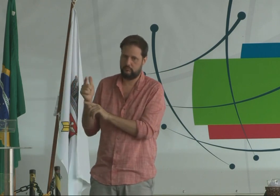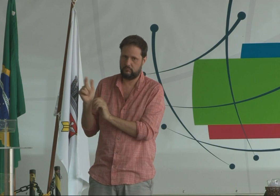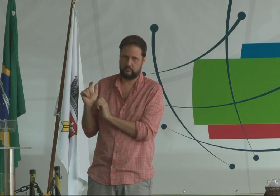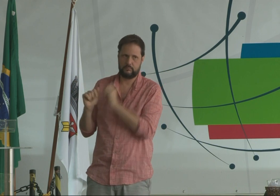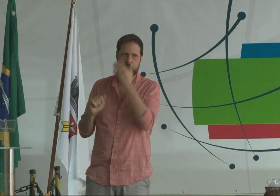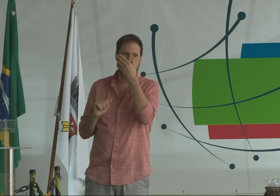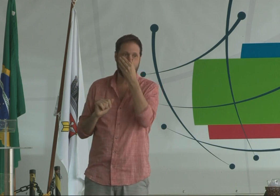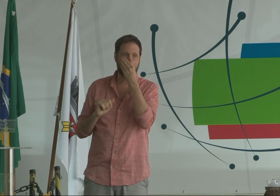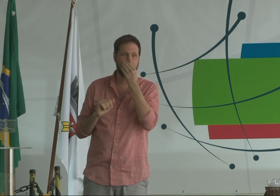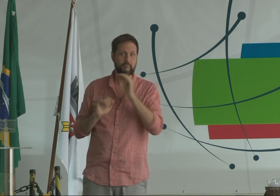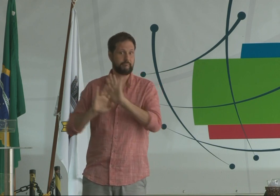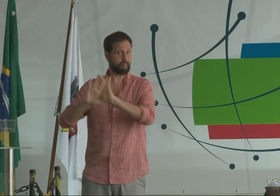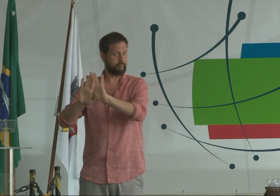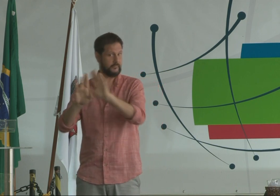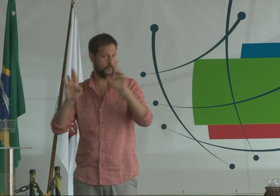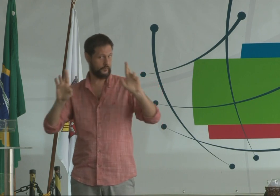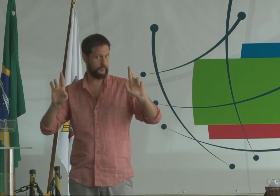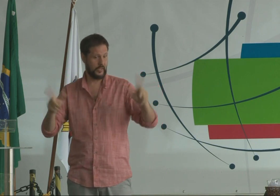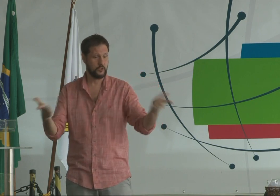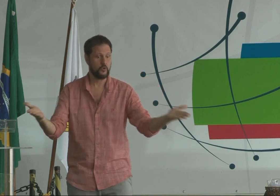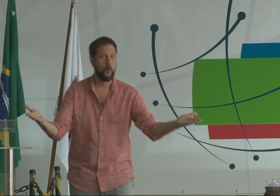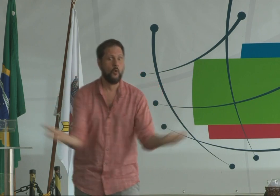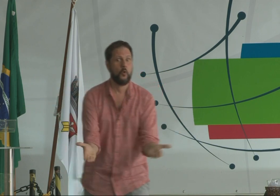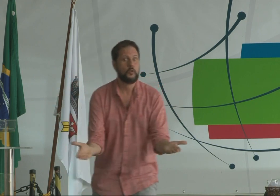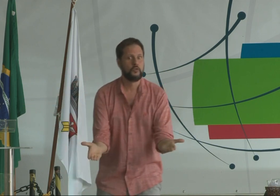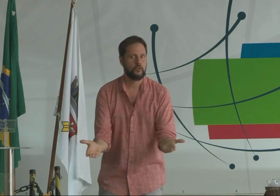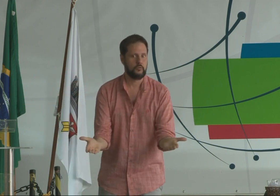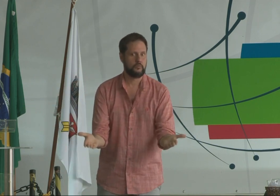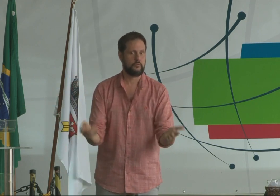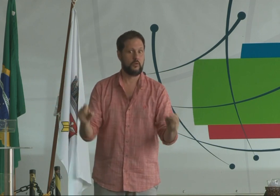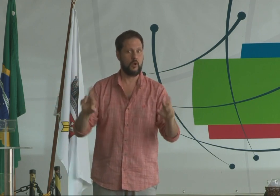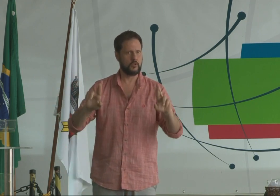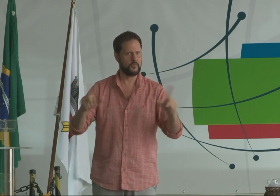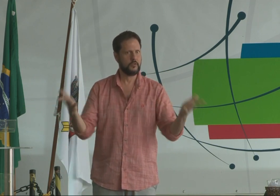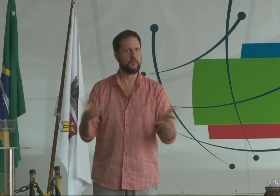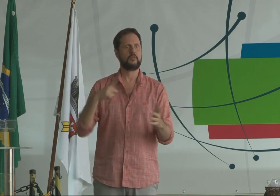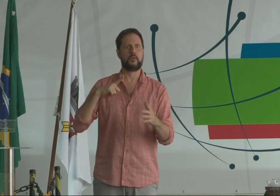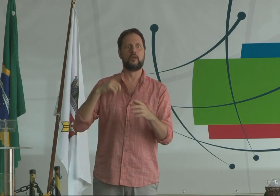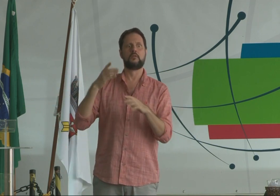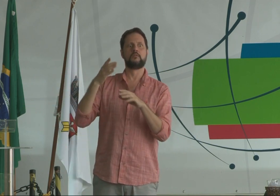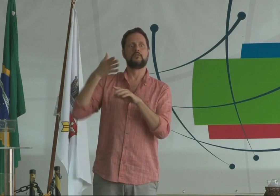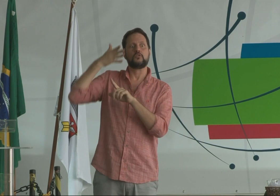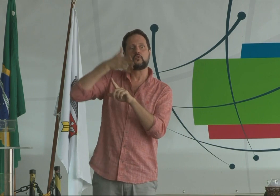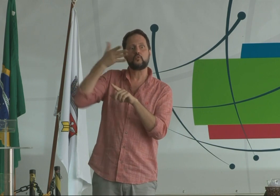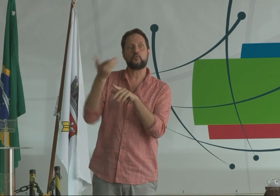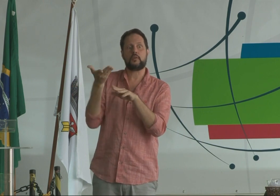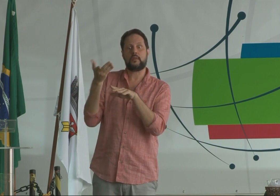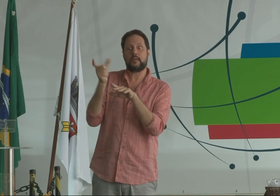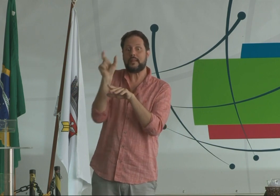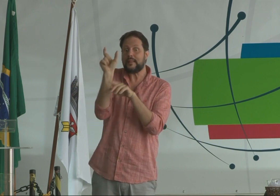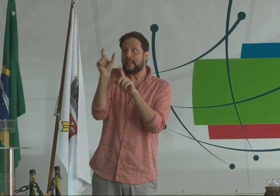época, isso era uma coisa que não era tão... parece que se acostumou hoje, naquela época não era. Hoje estou bastante diferente nesse sentido.